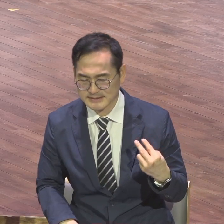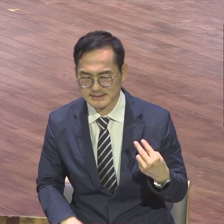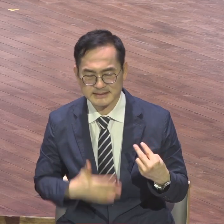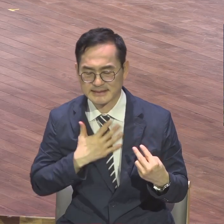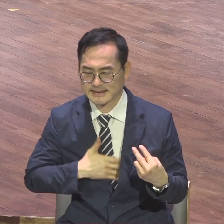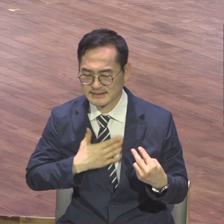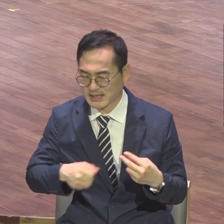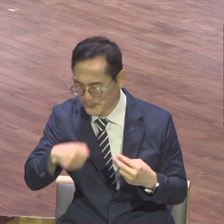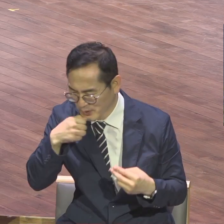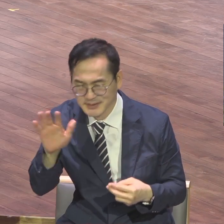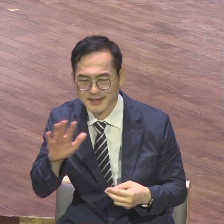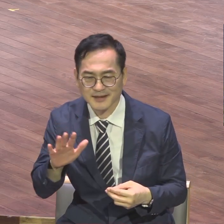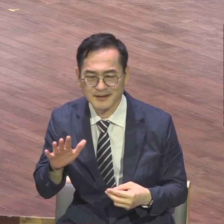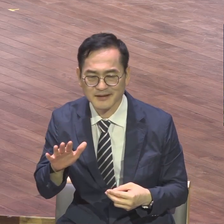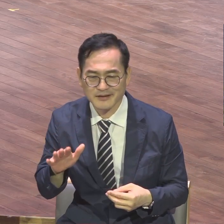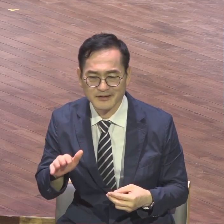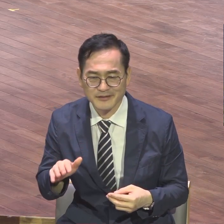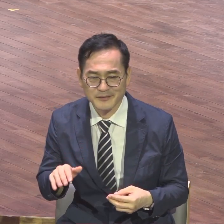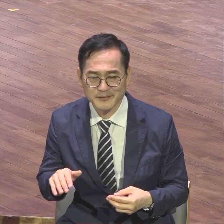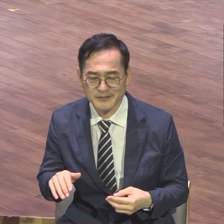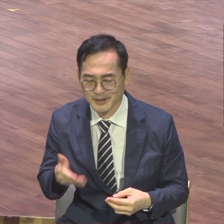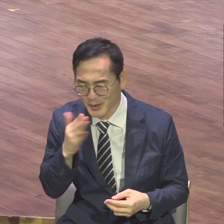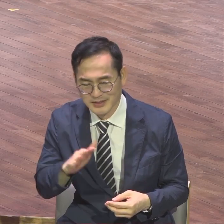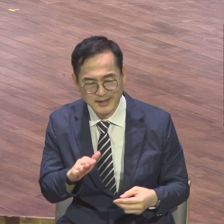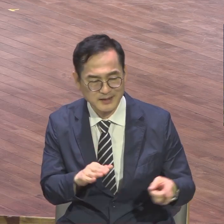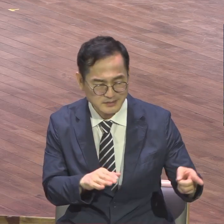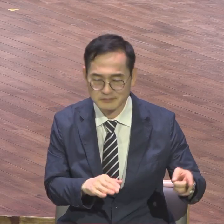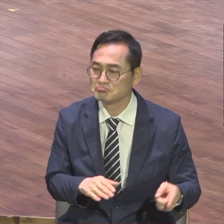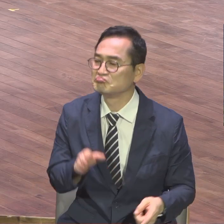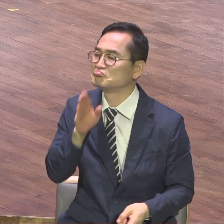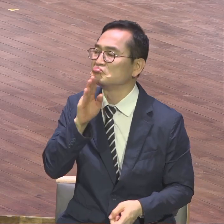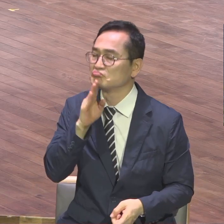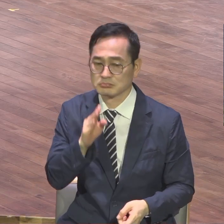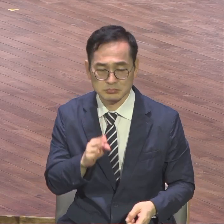맥주 한 잔 할 수 있어요. 그런데 믿음 약한 사람이 하지 마.